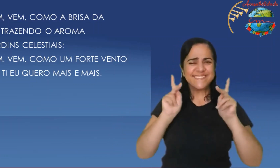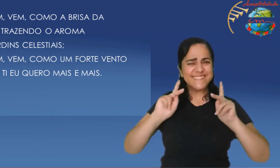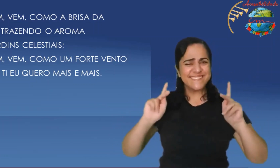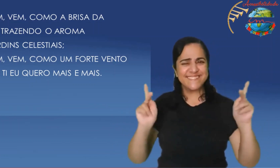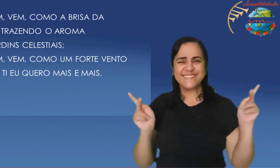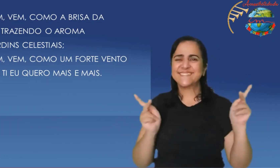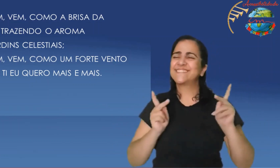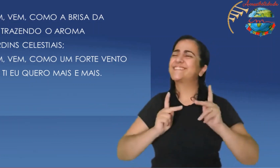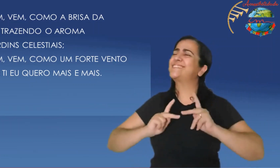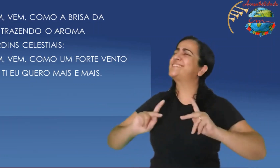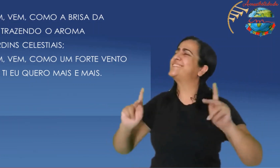celestiais.